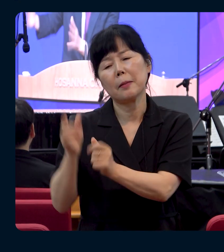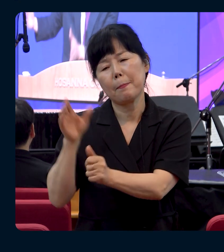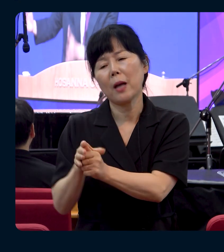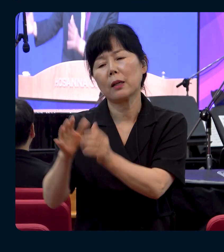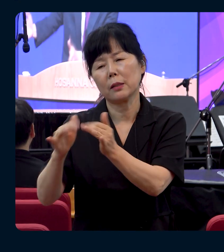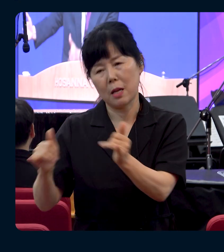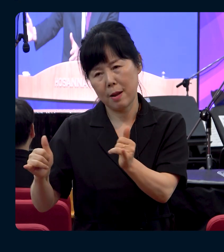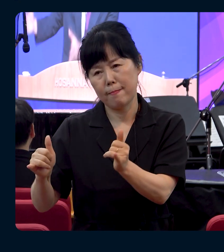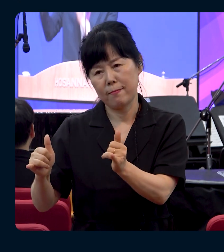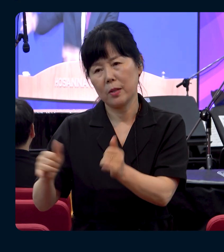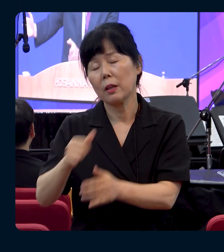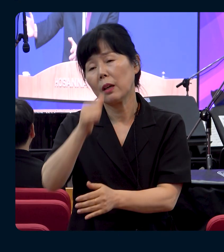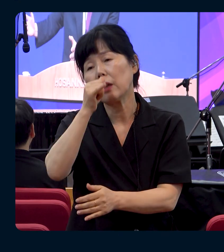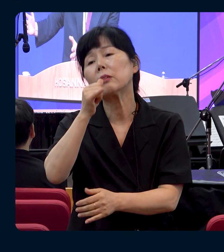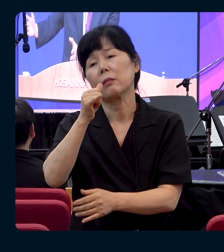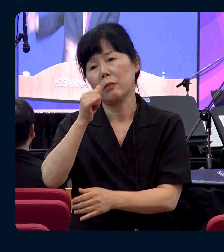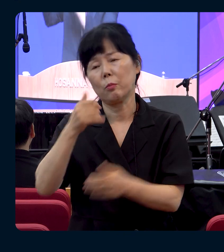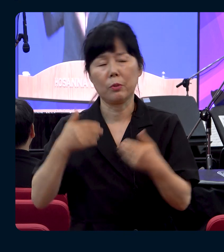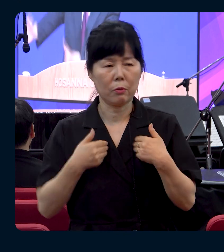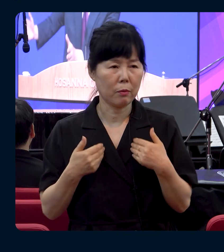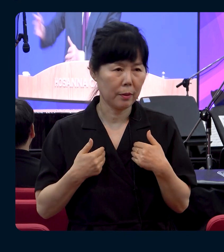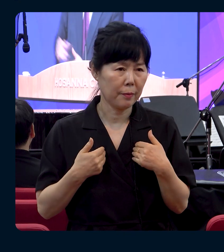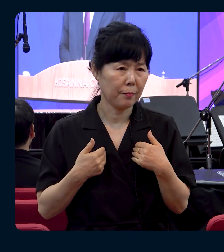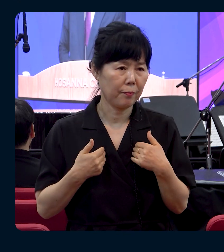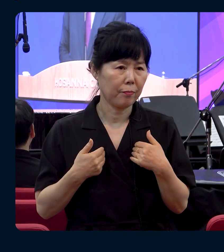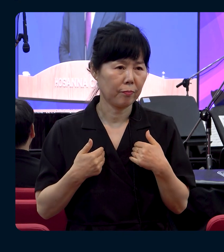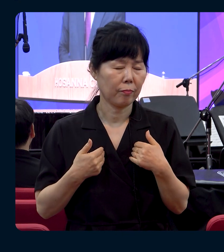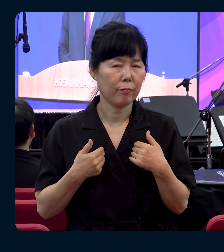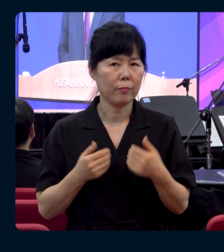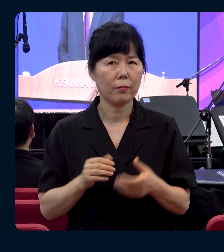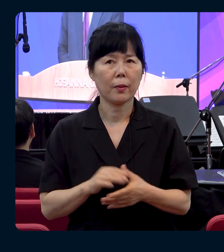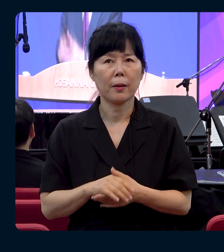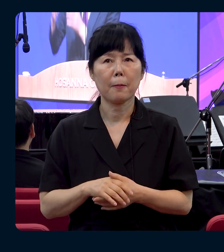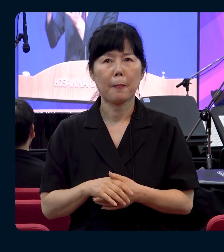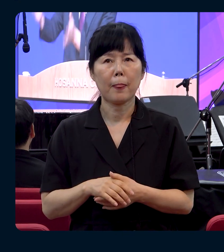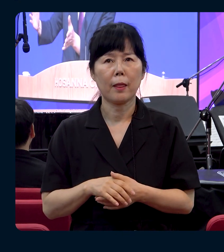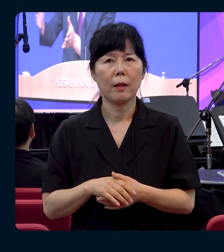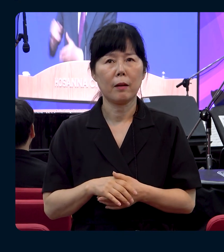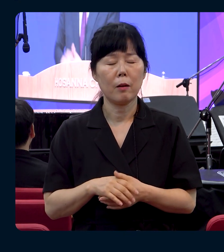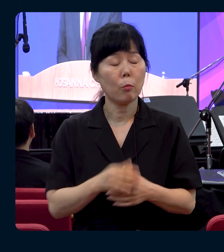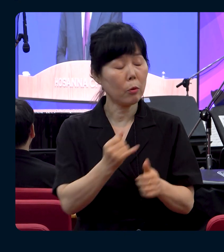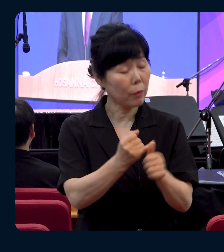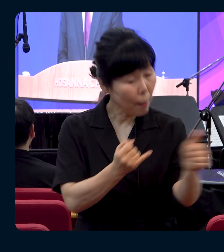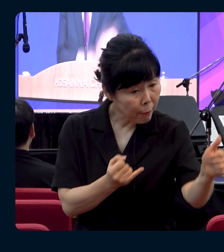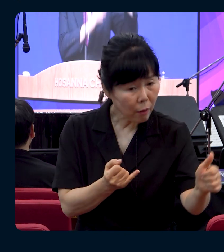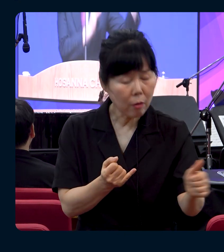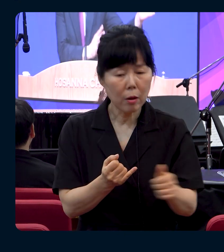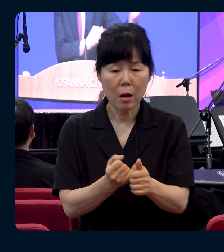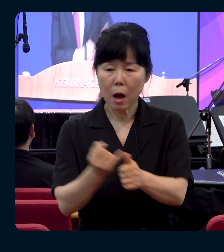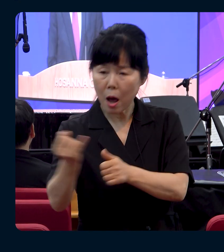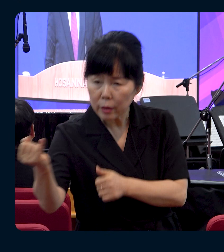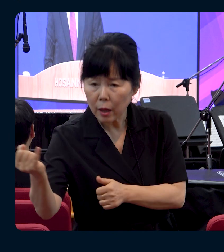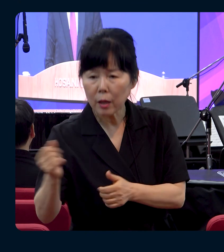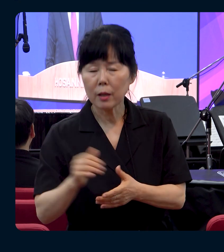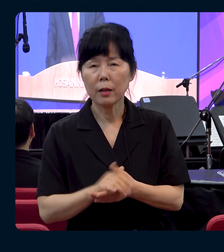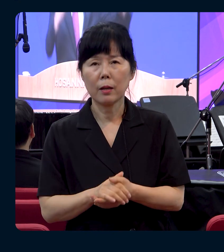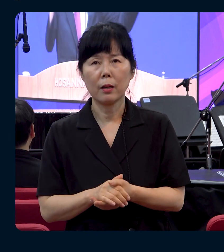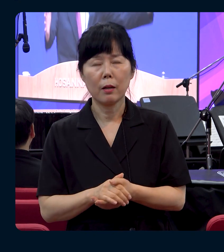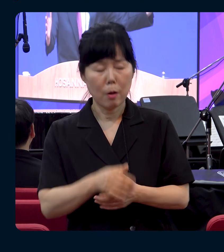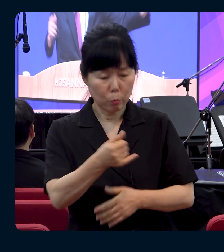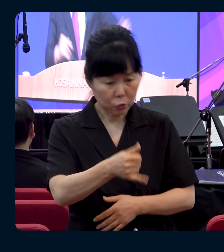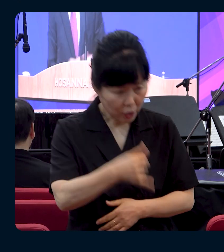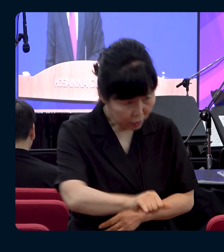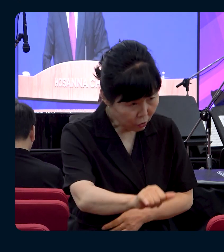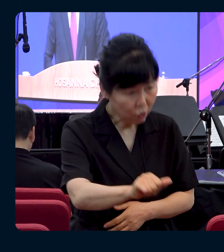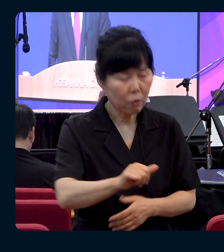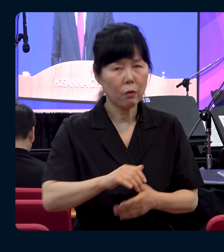그렇게 살아가야 되는 거예요. 그런 관계 속에서 그런 식으로 살아가야 되는 거예요. 그게 남편이든, 그게 아내든, 그게